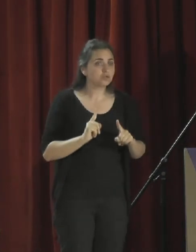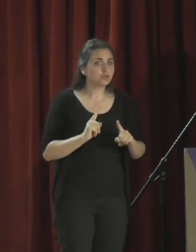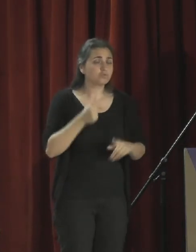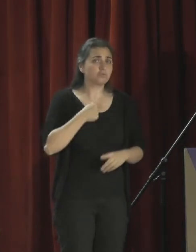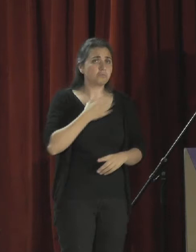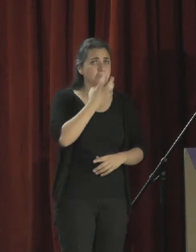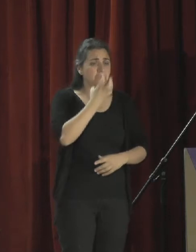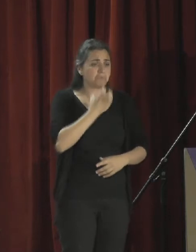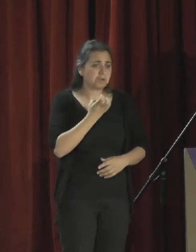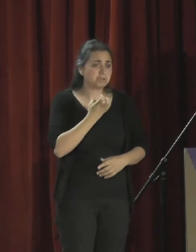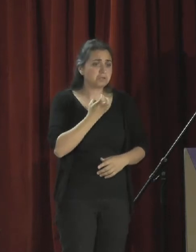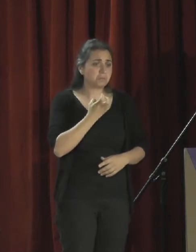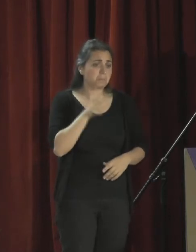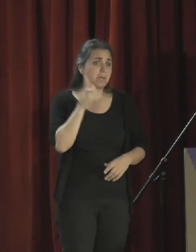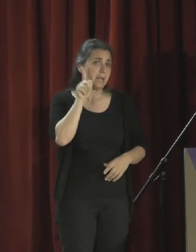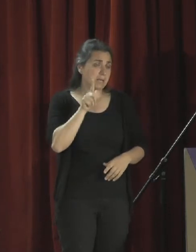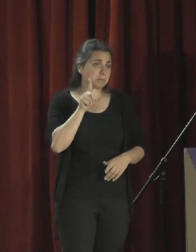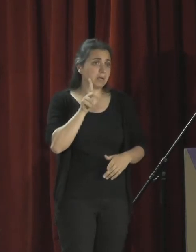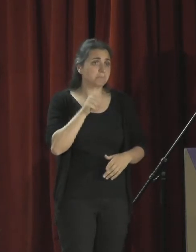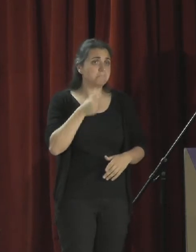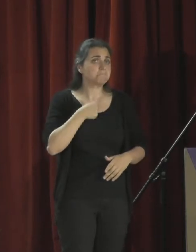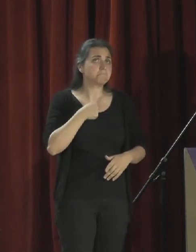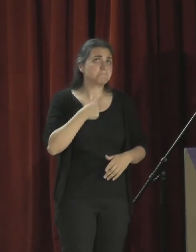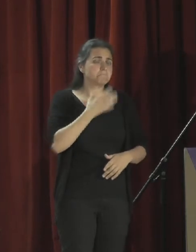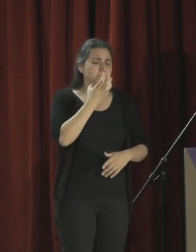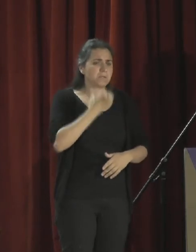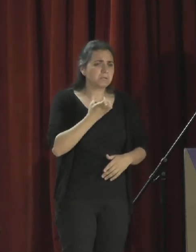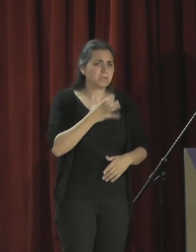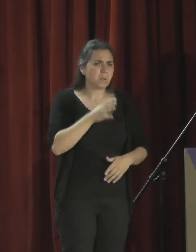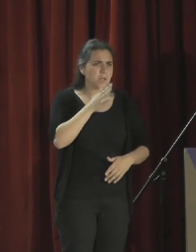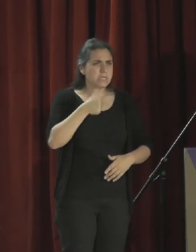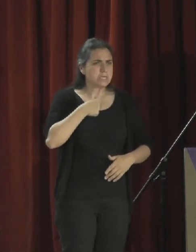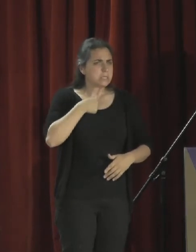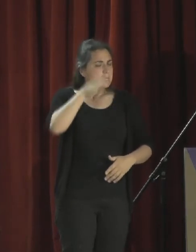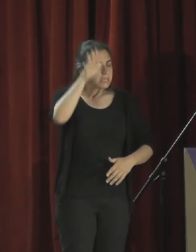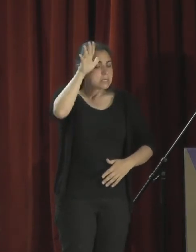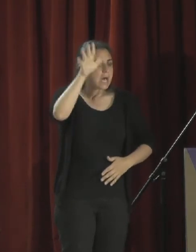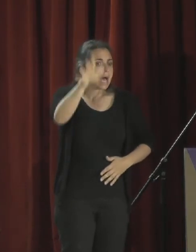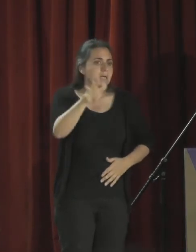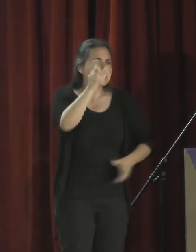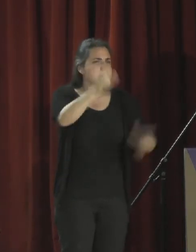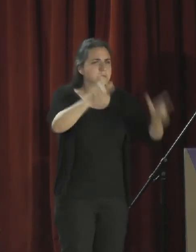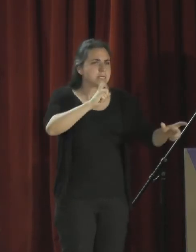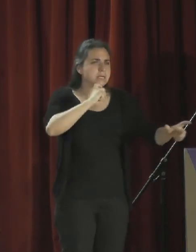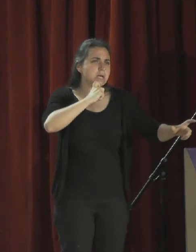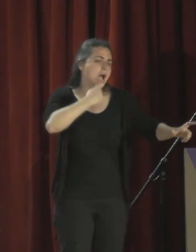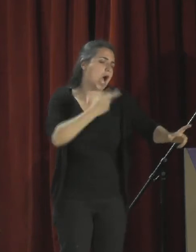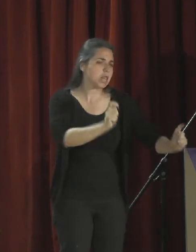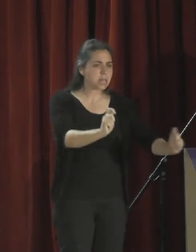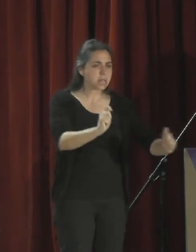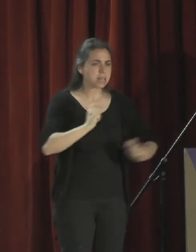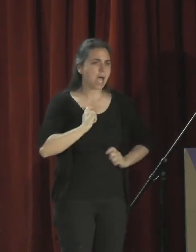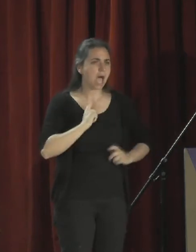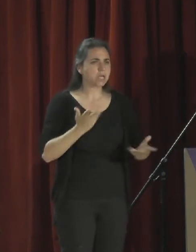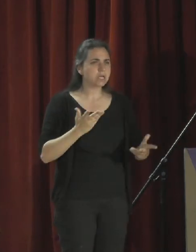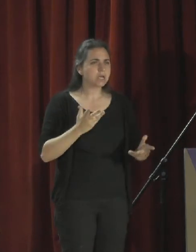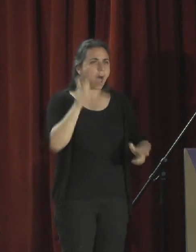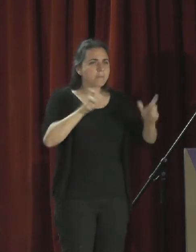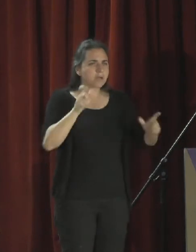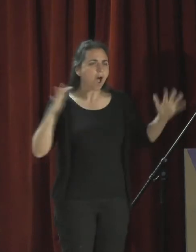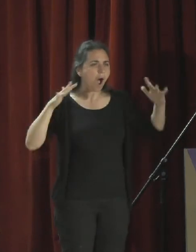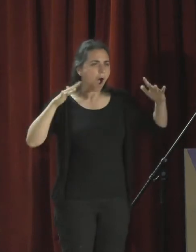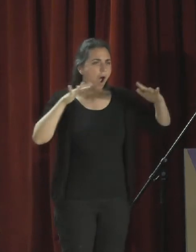tristeza, farta de quen sembran odio e logo, por certo, aparecen nas concentracións a dar o pésame